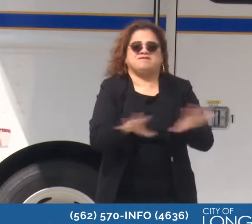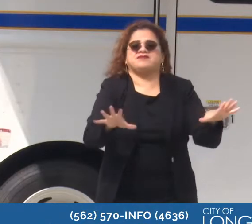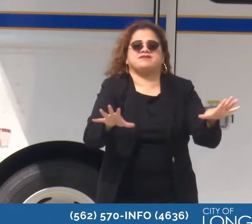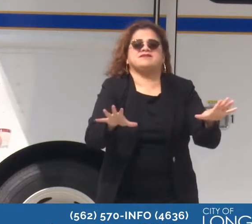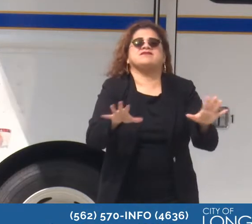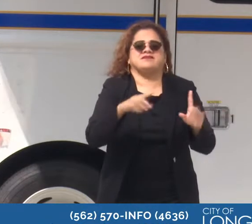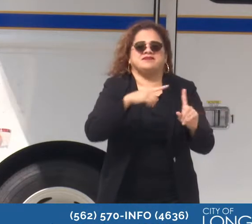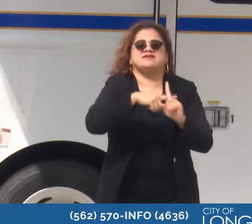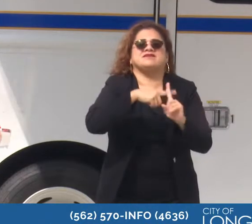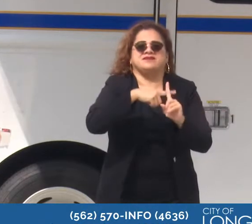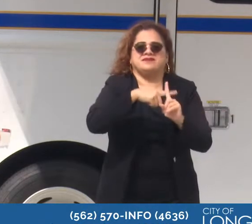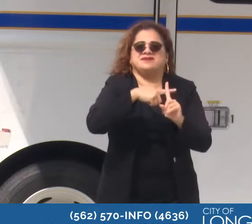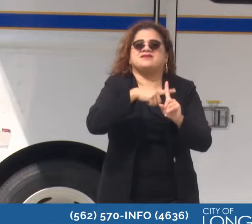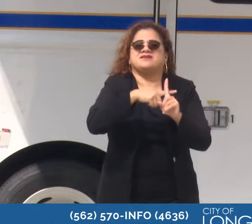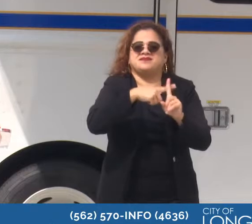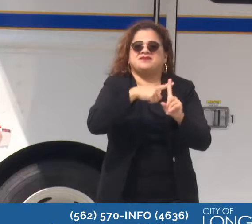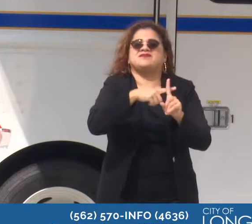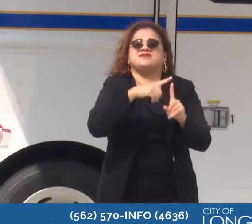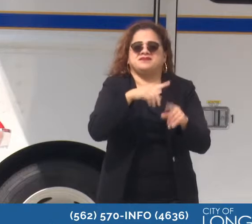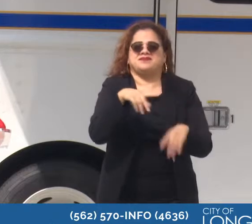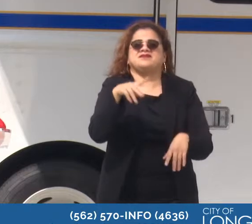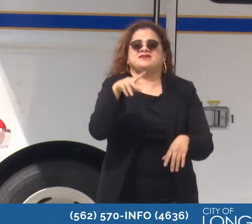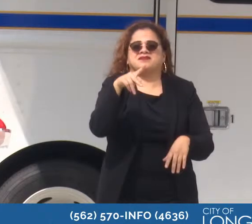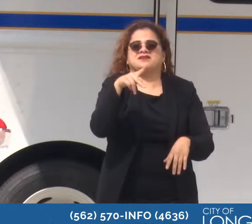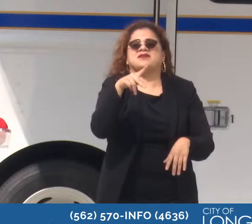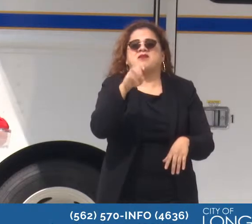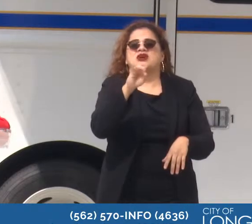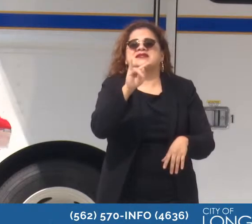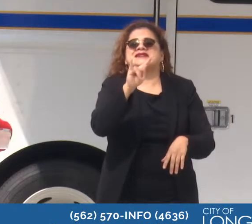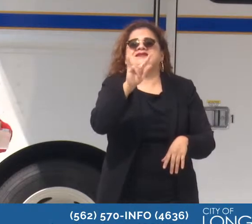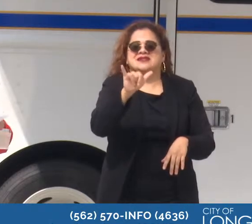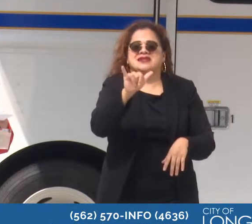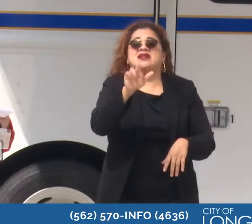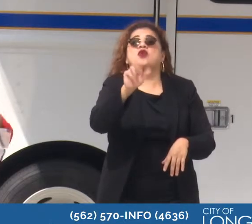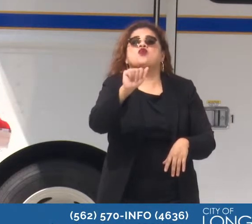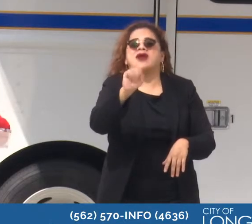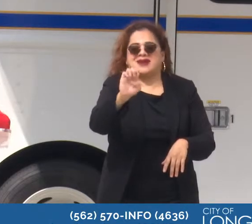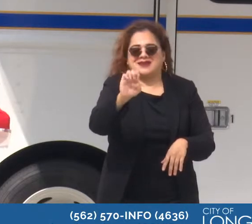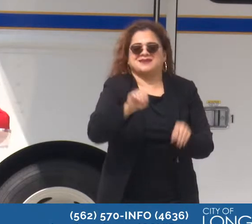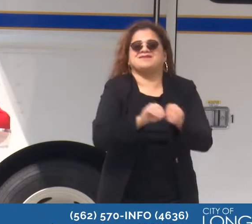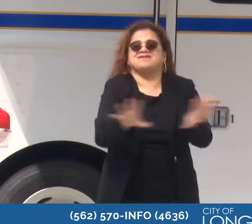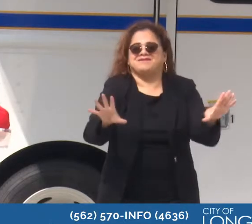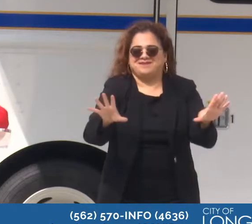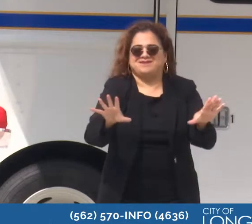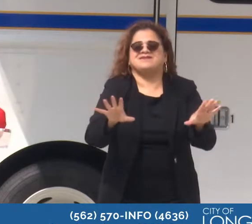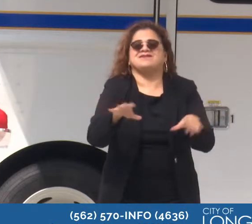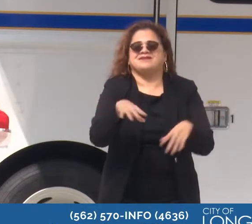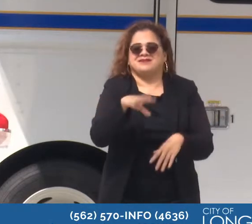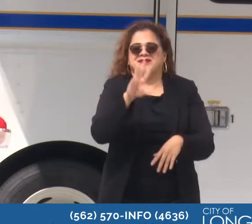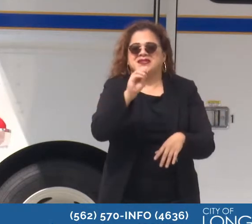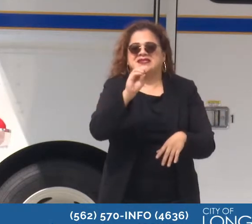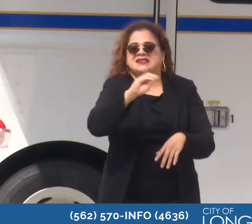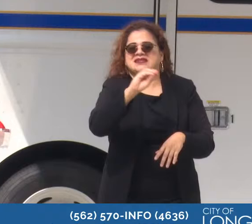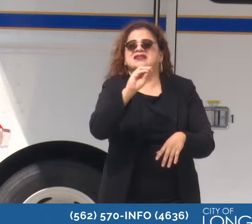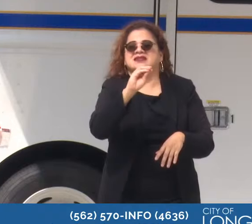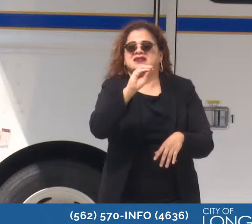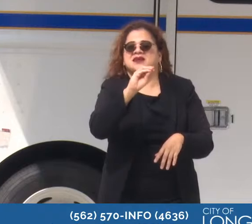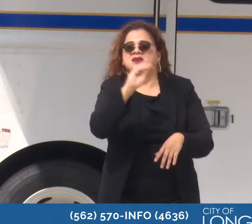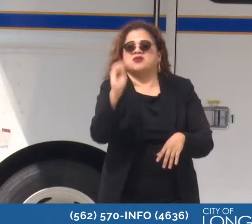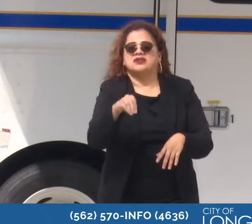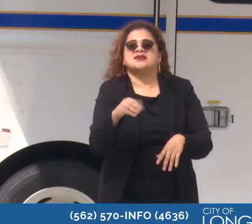está impactando a nuestras comunidades de color y a nuestra comunidad inmigrante. Y nosotros como latinos